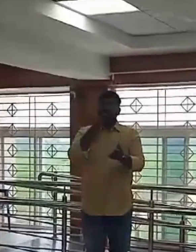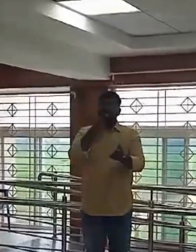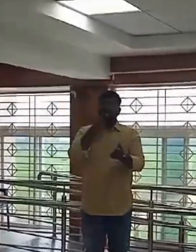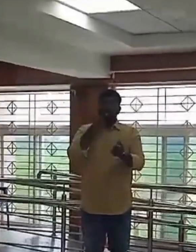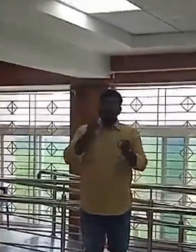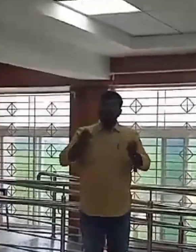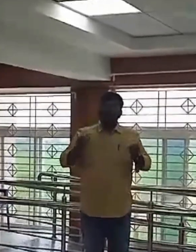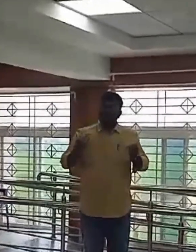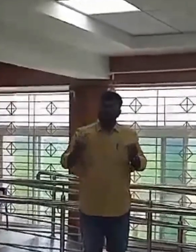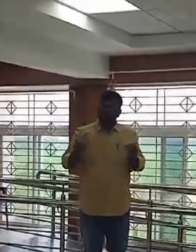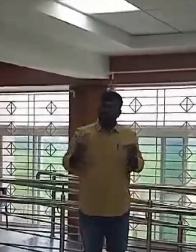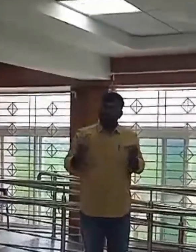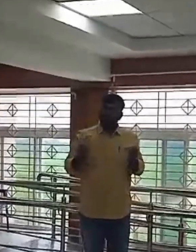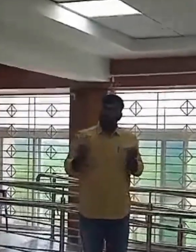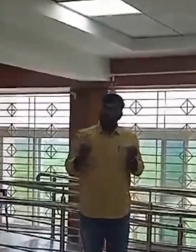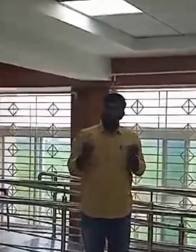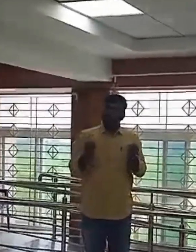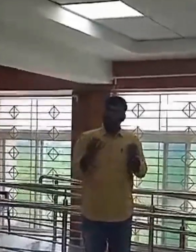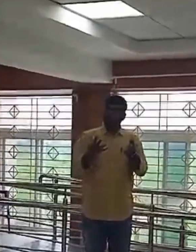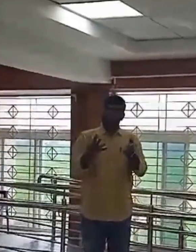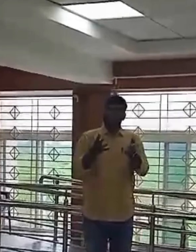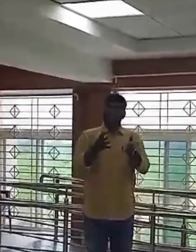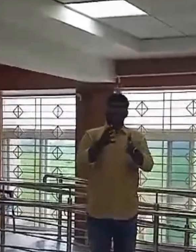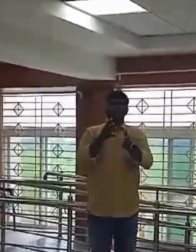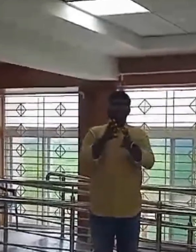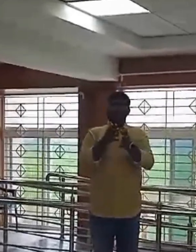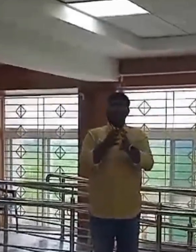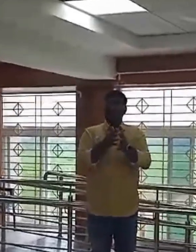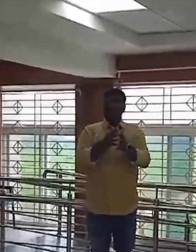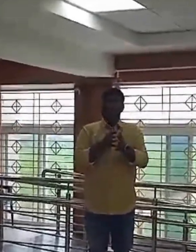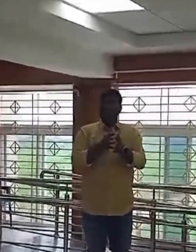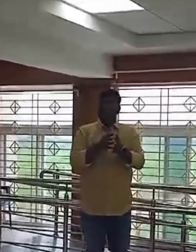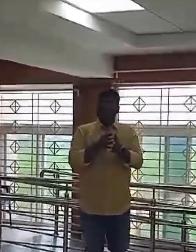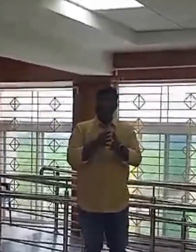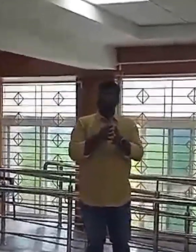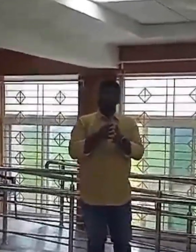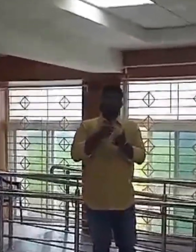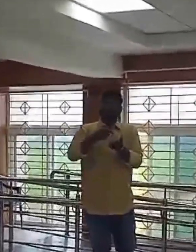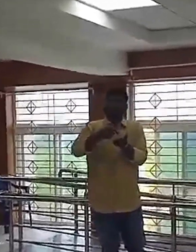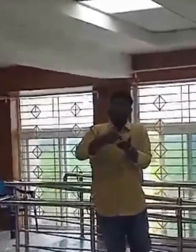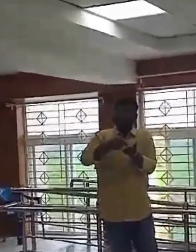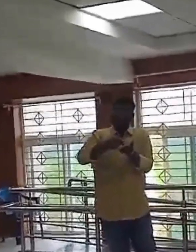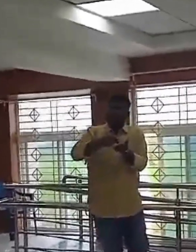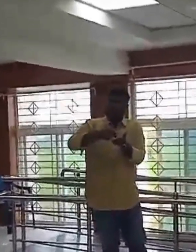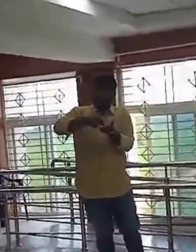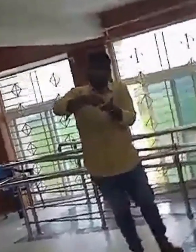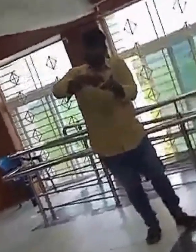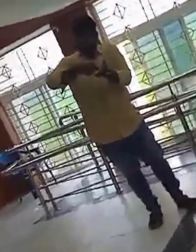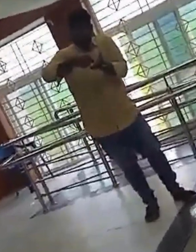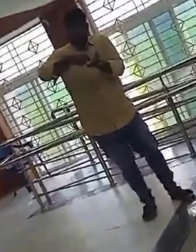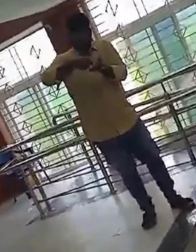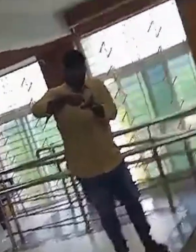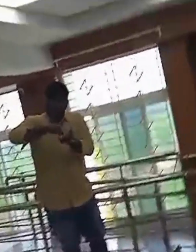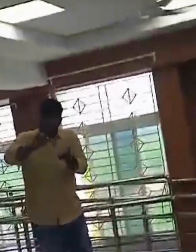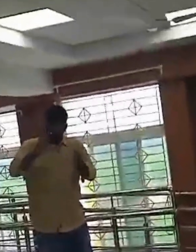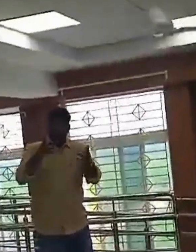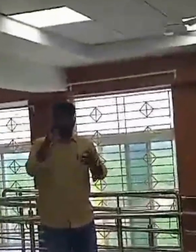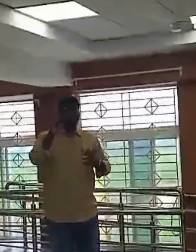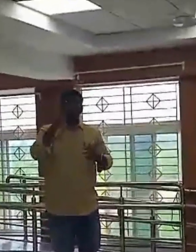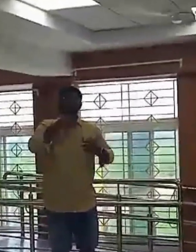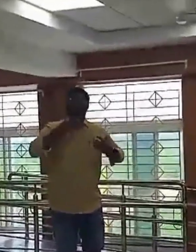ಯುನೈಟೆಡ್ ಸೈನ್ ಆಯ್ತು, ಯುನೈಟೆಡ್ ನೇಷನ್ಸ್ ಆಫ್ ಇಂಡಿಯಾ ಏನೋ ಸೈನ್ ಲ್ಯಾಂಗ್ವೇಜ್ ಒಂದು ಭಾಷೆ ಅನ್ನೋದು ಒಂದು ಸೈನ್